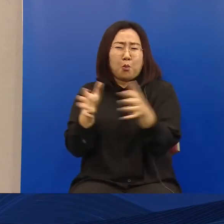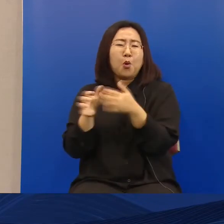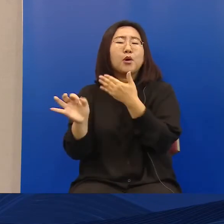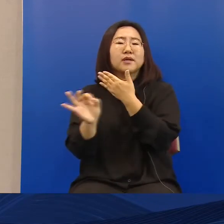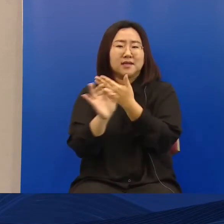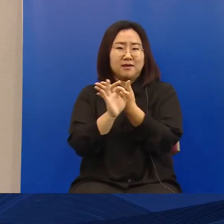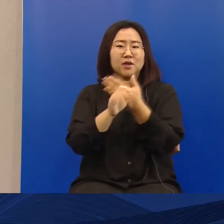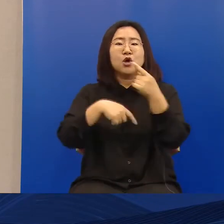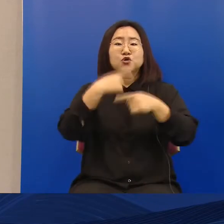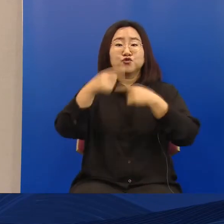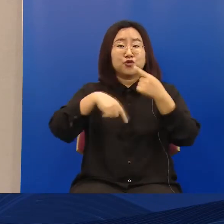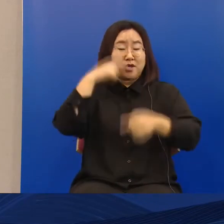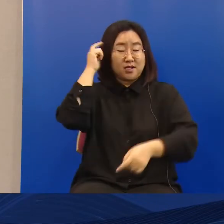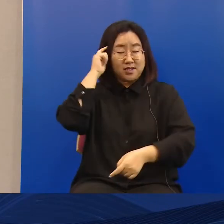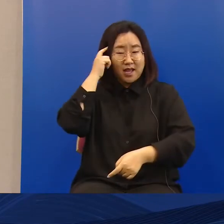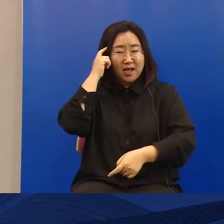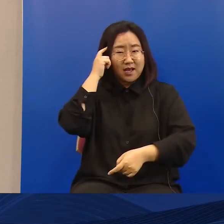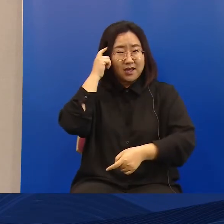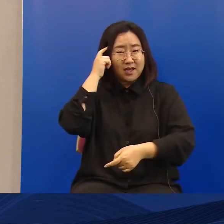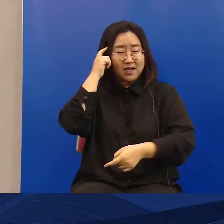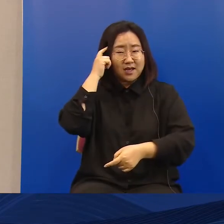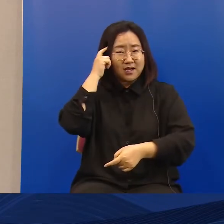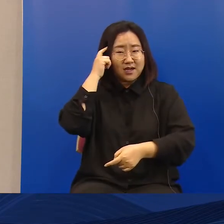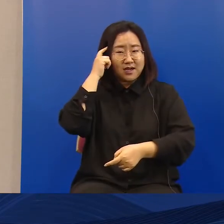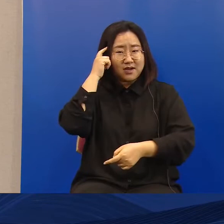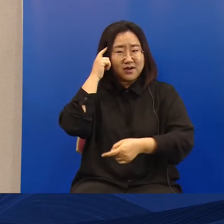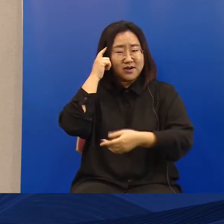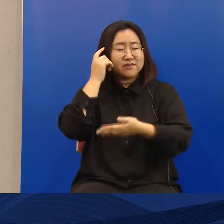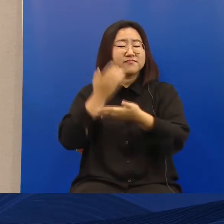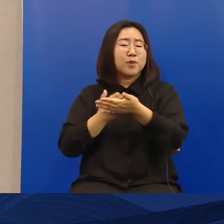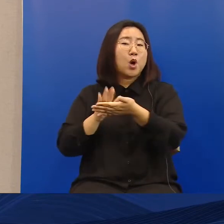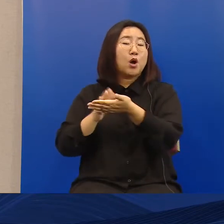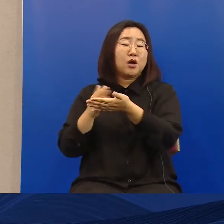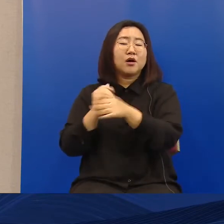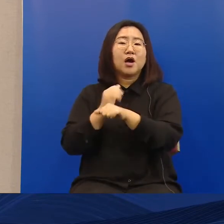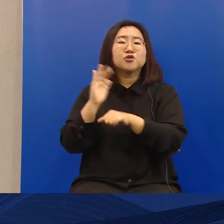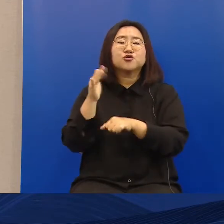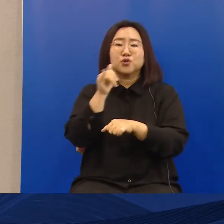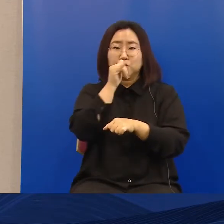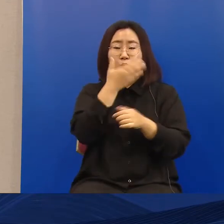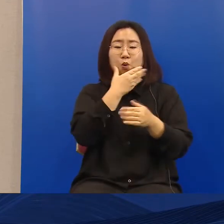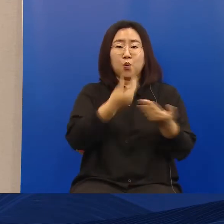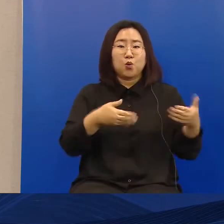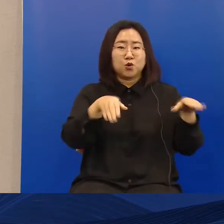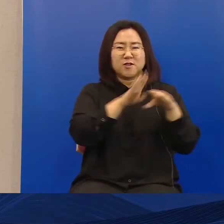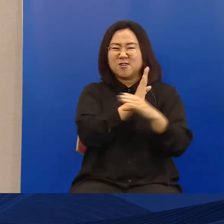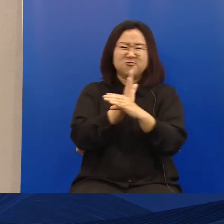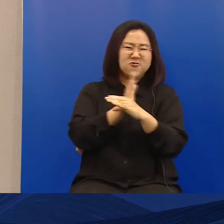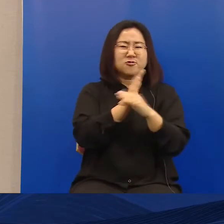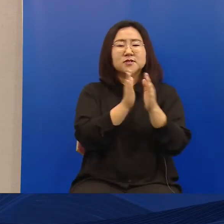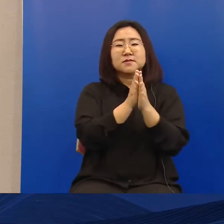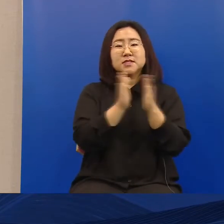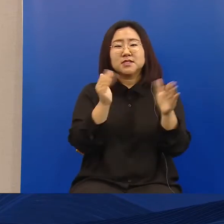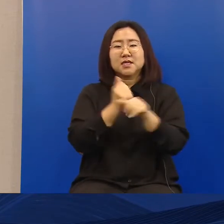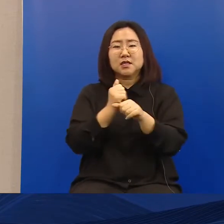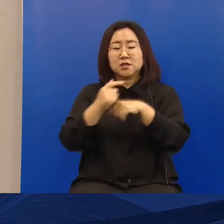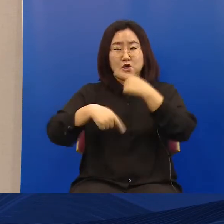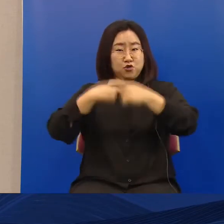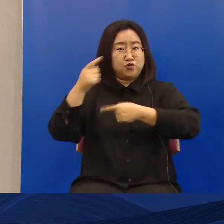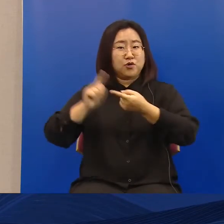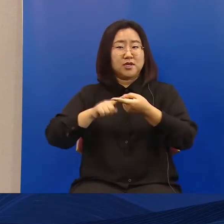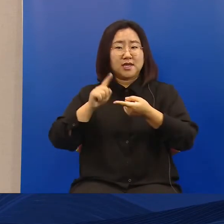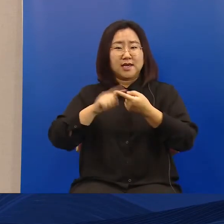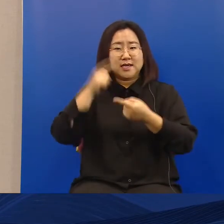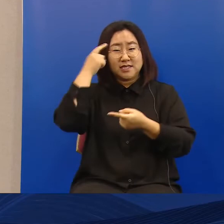뒷받침된다면 수어에 대한 인식은 좀 더 나아질 거라고 생각이 되고 공공기관을 중심으로 시작을 해서 이 수어에